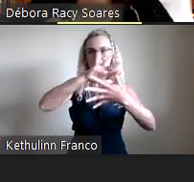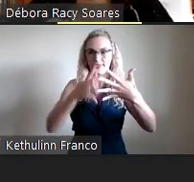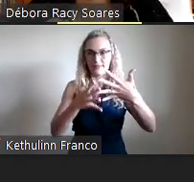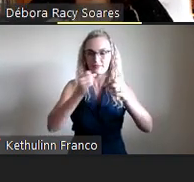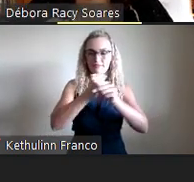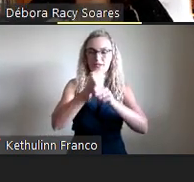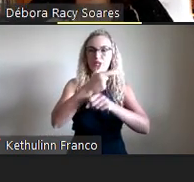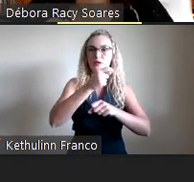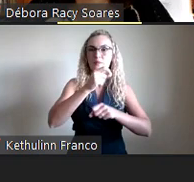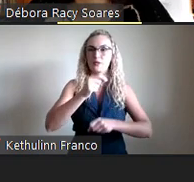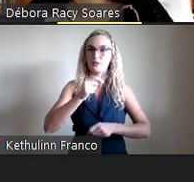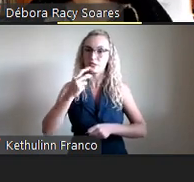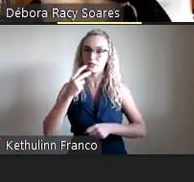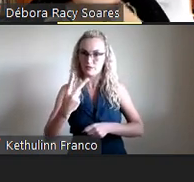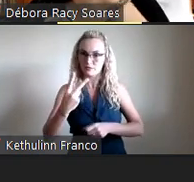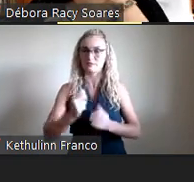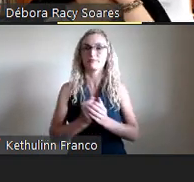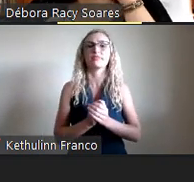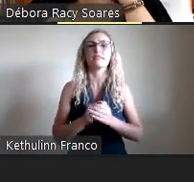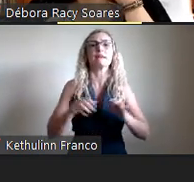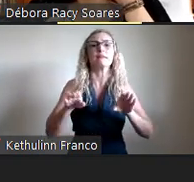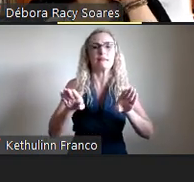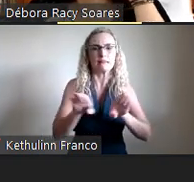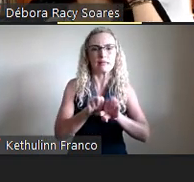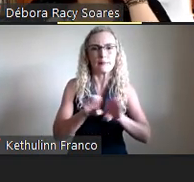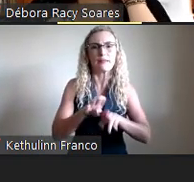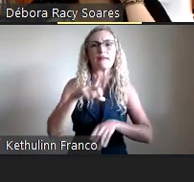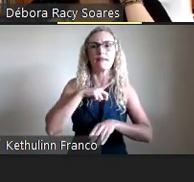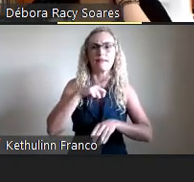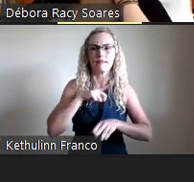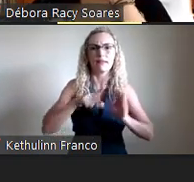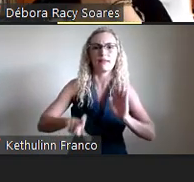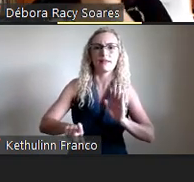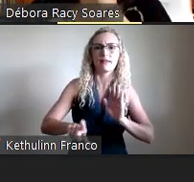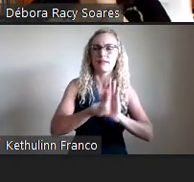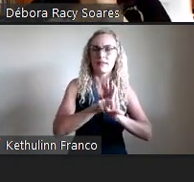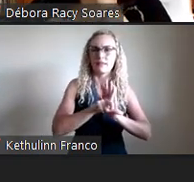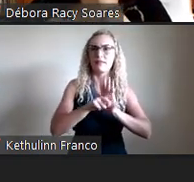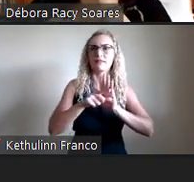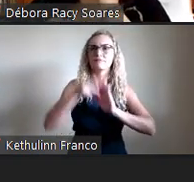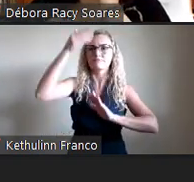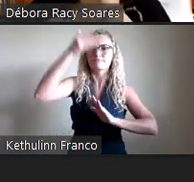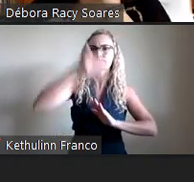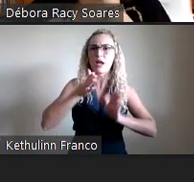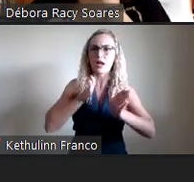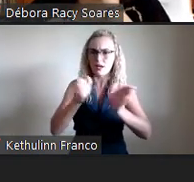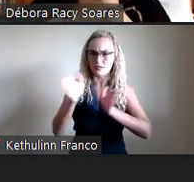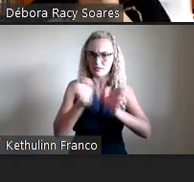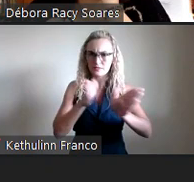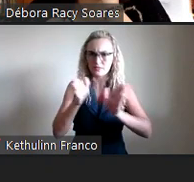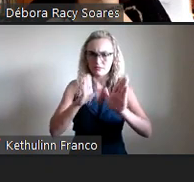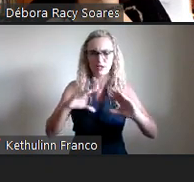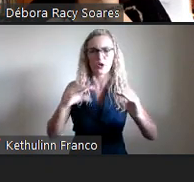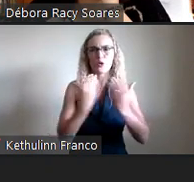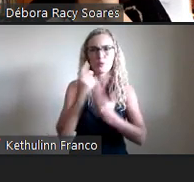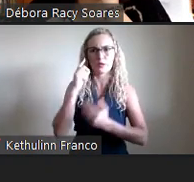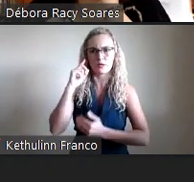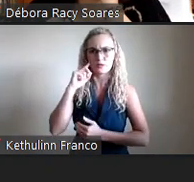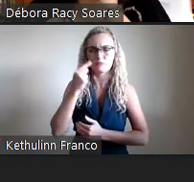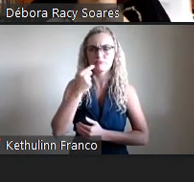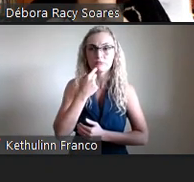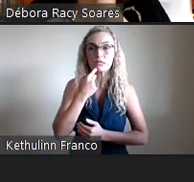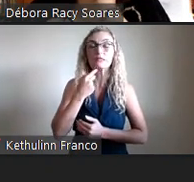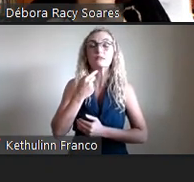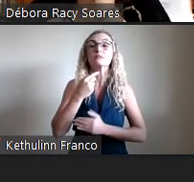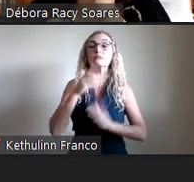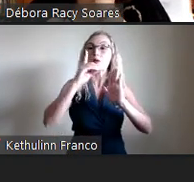a lei que traz a acessibilidade de comunicação para a comunidade surda. Em 2005, o decreto que